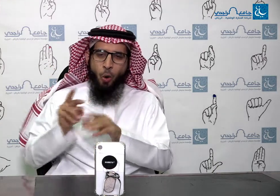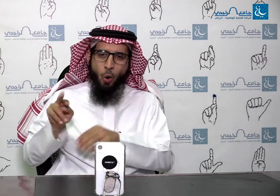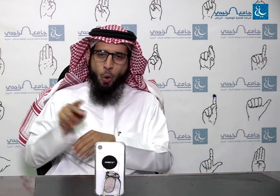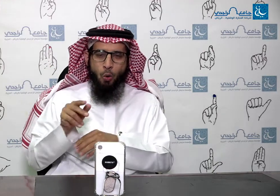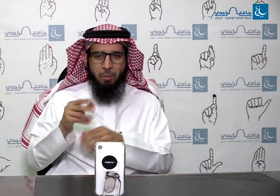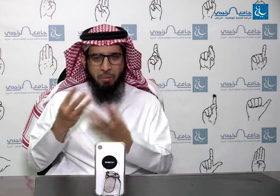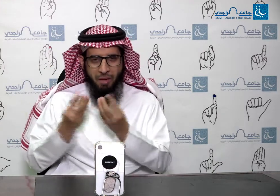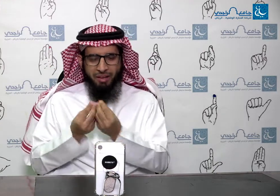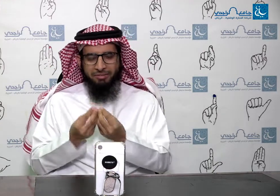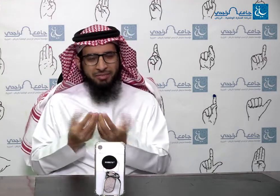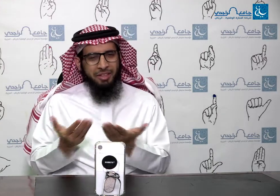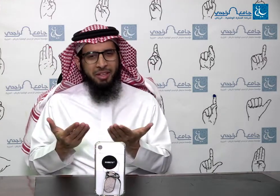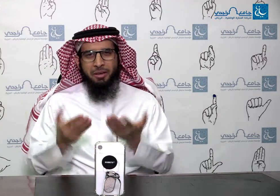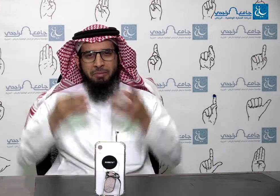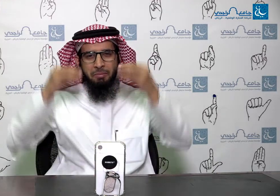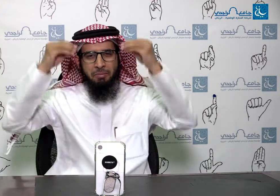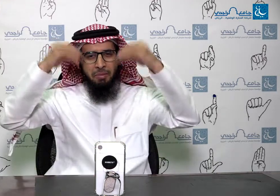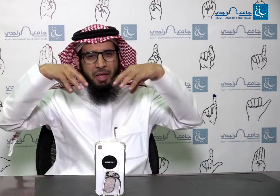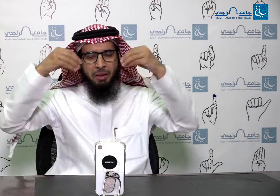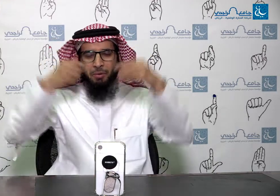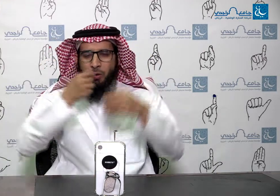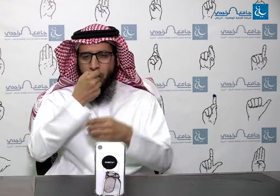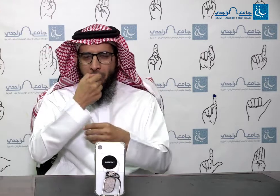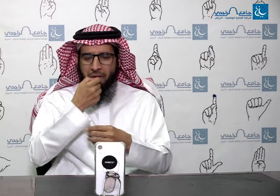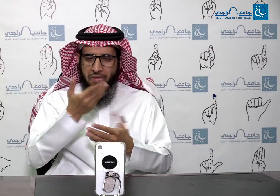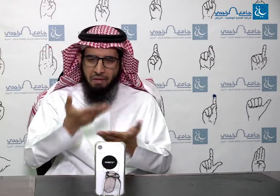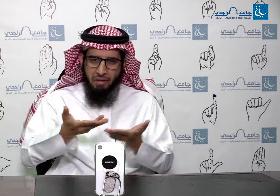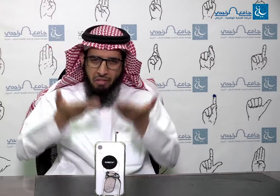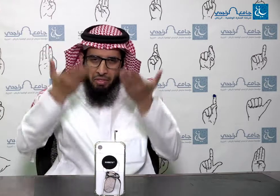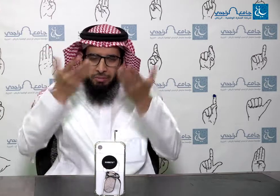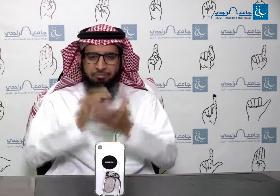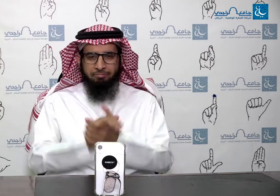لي ولكم بالقرآن العظيم، ونفعني وإياكم